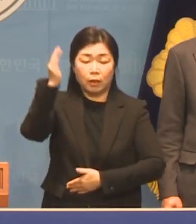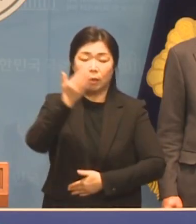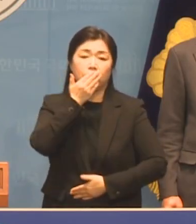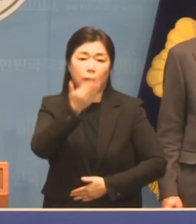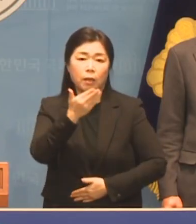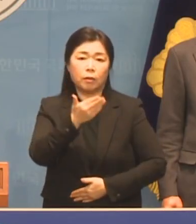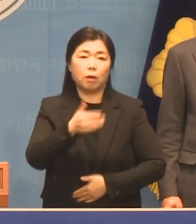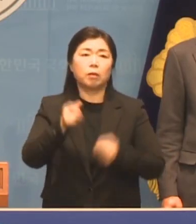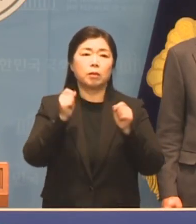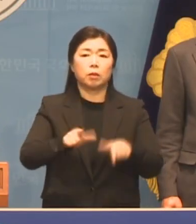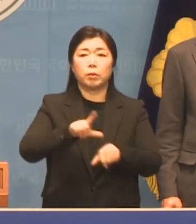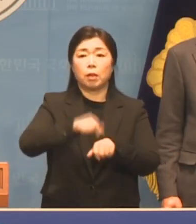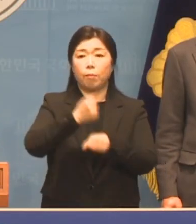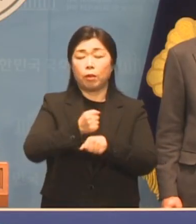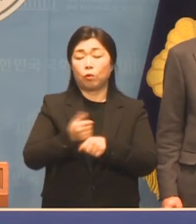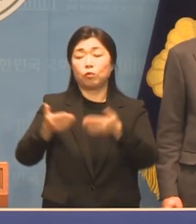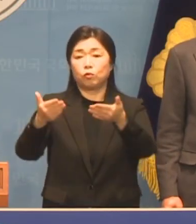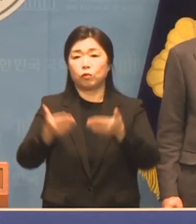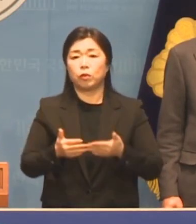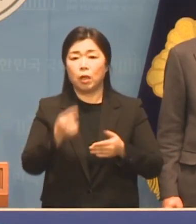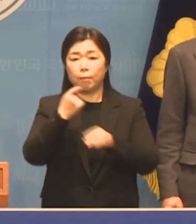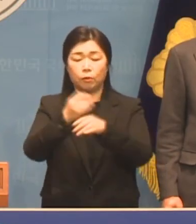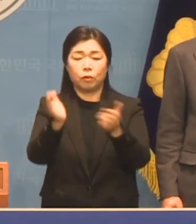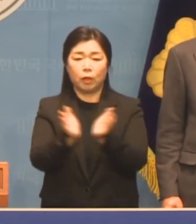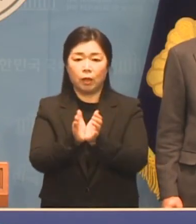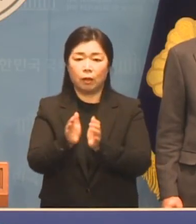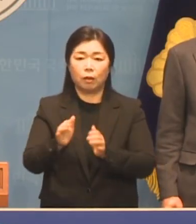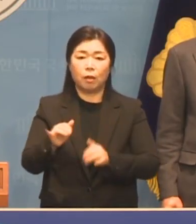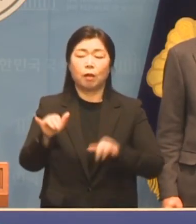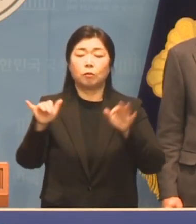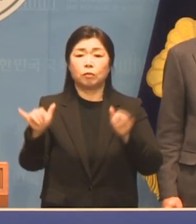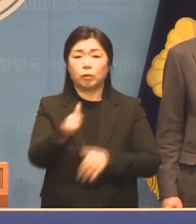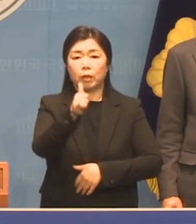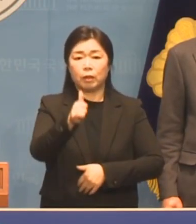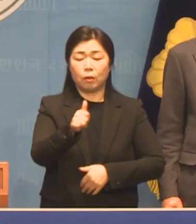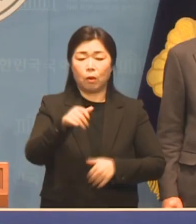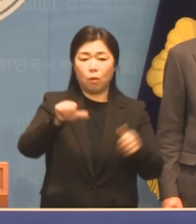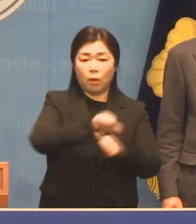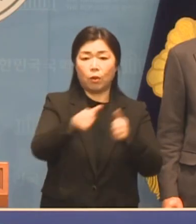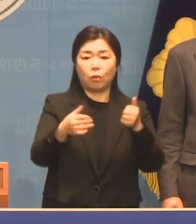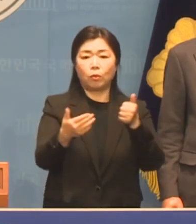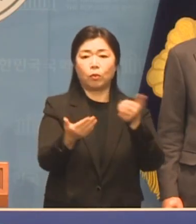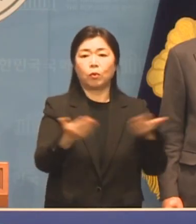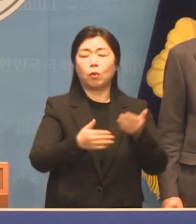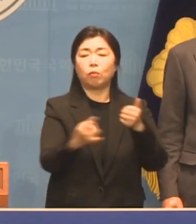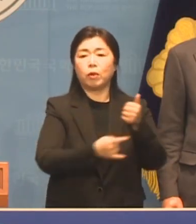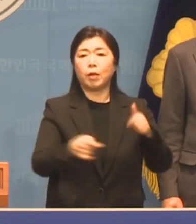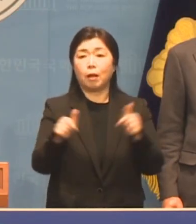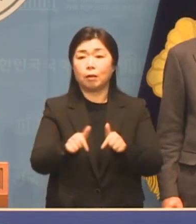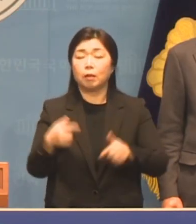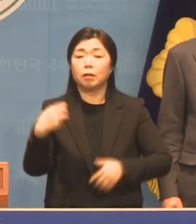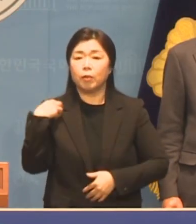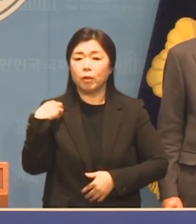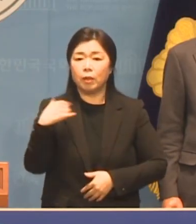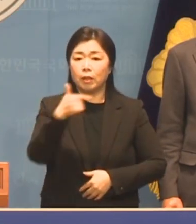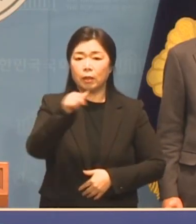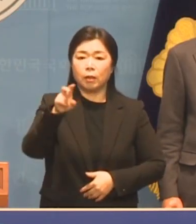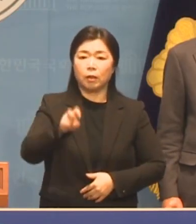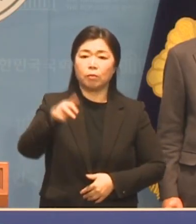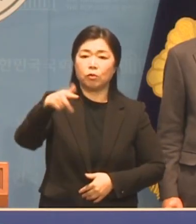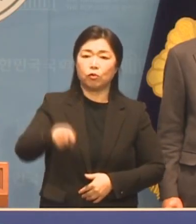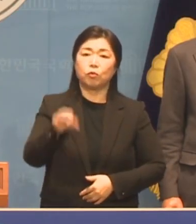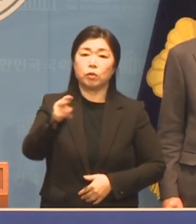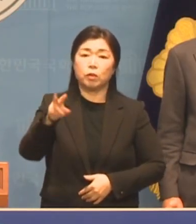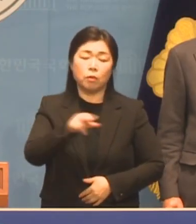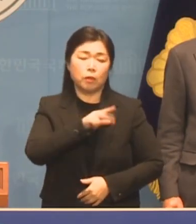있는 기회를 만들어주신 더불어민주당 국회 환경노동위원회 간사이신